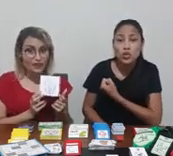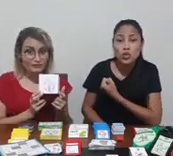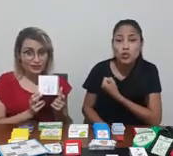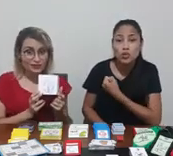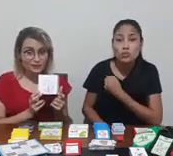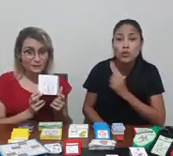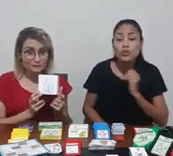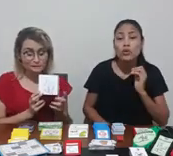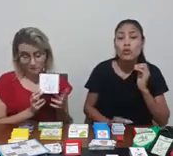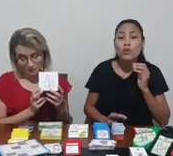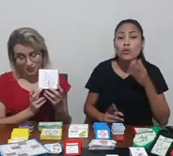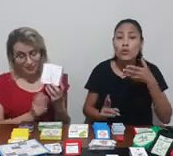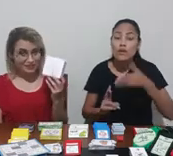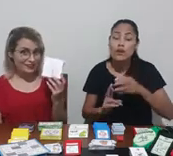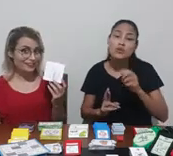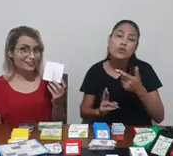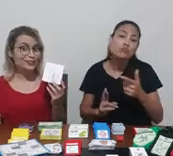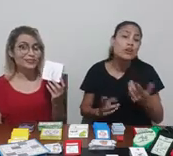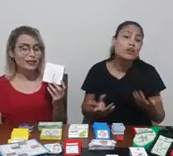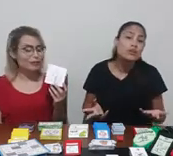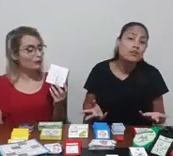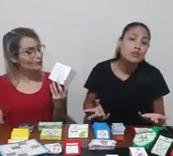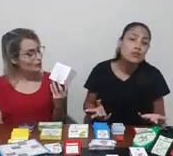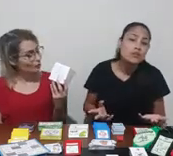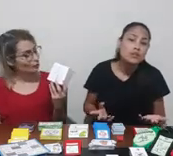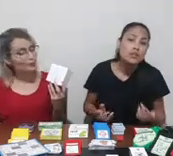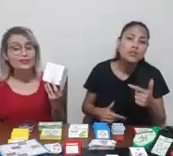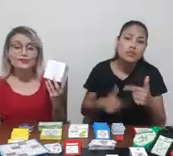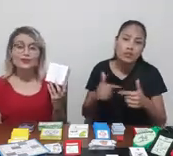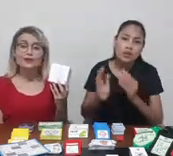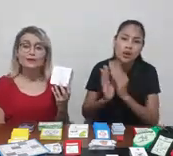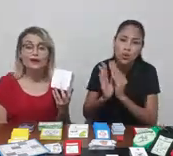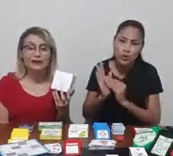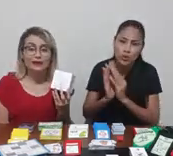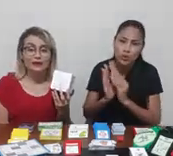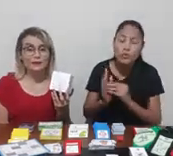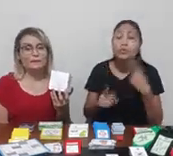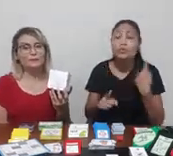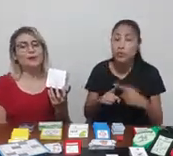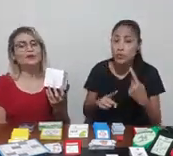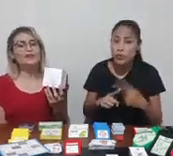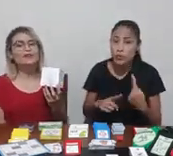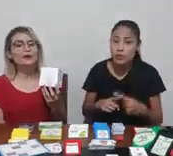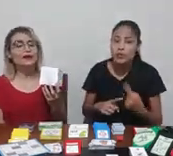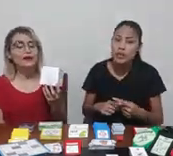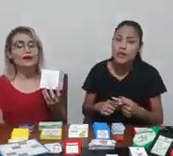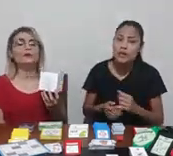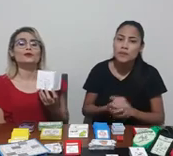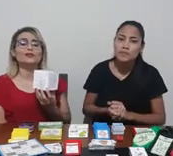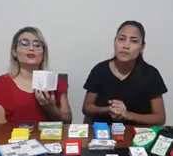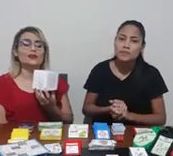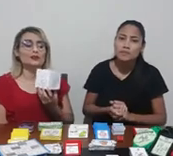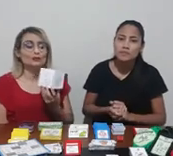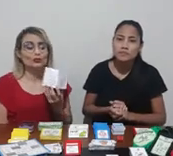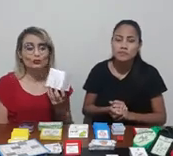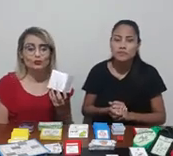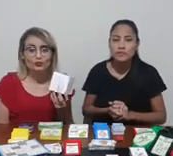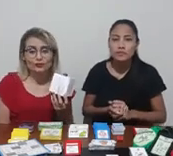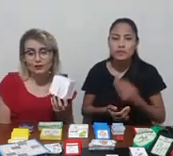sem referência, né? Então a gente trabalha o conteúdo. Isso aqui é para quê? Para eu dizer o quê? Para eu